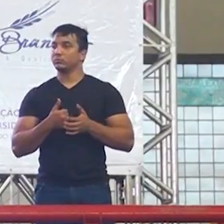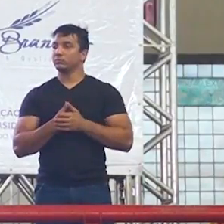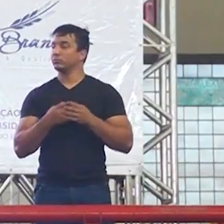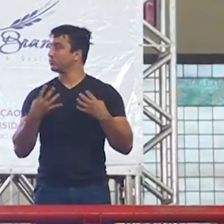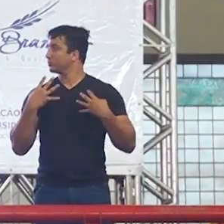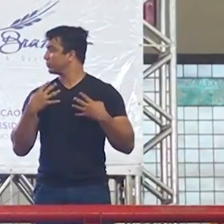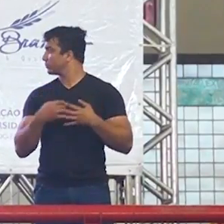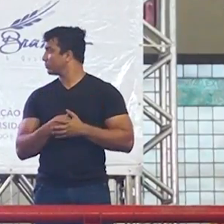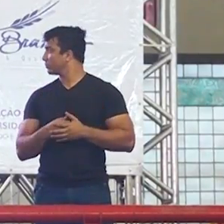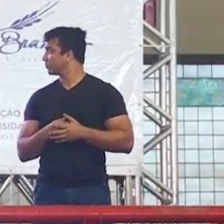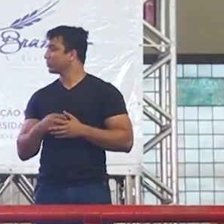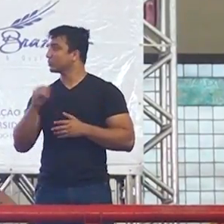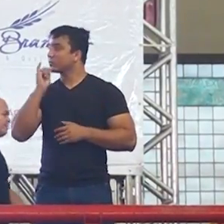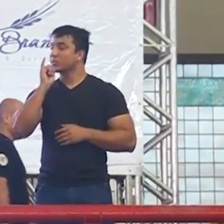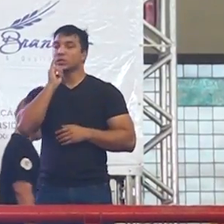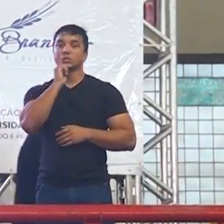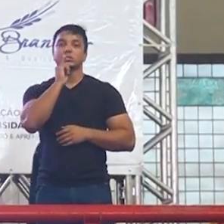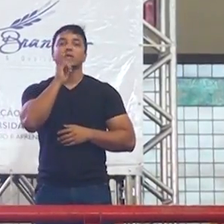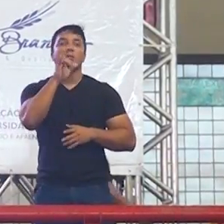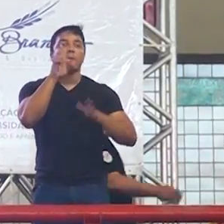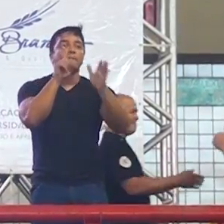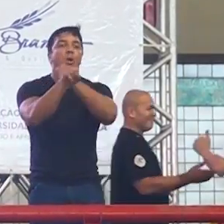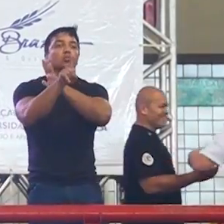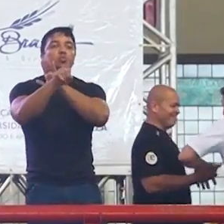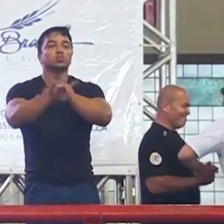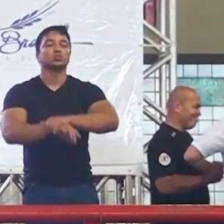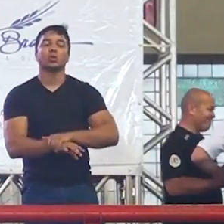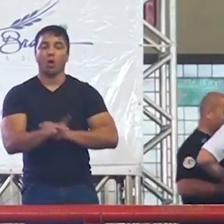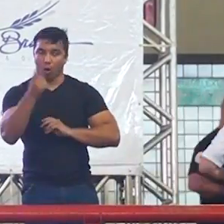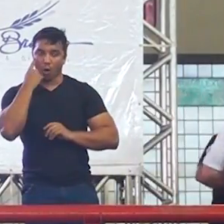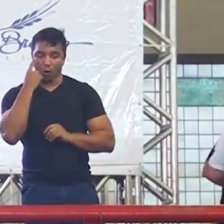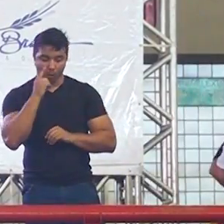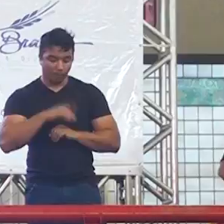olha para cá. Se eu disser para vocês assim,